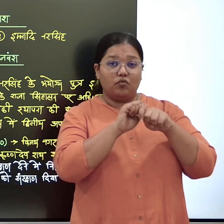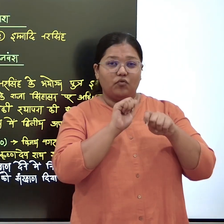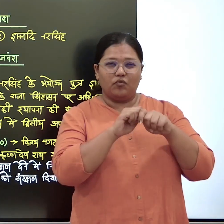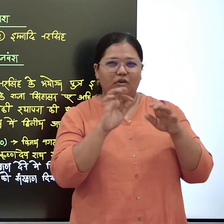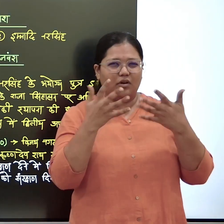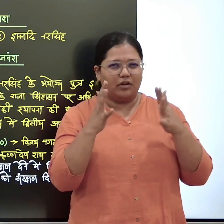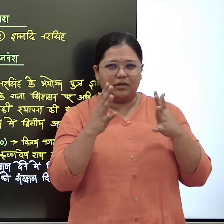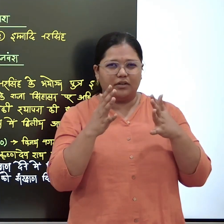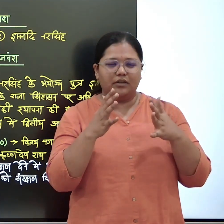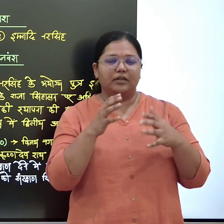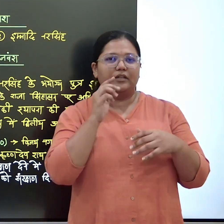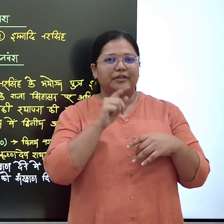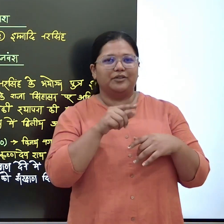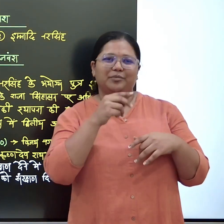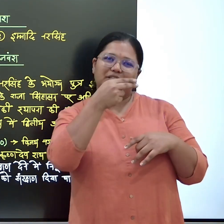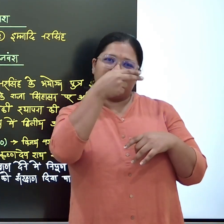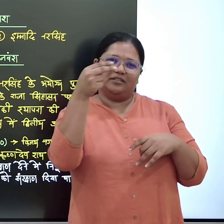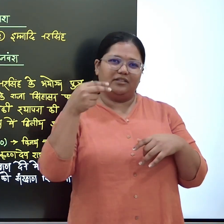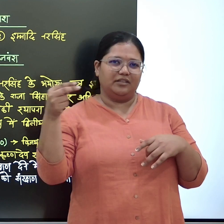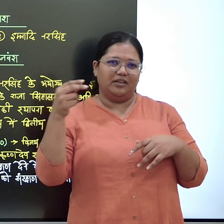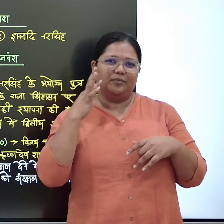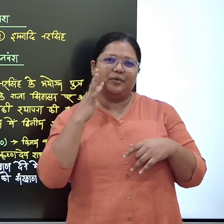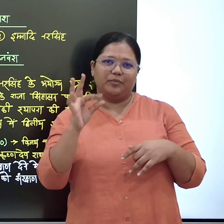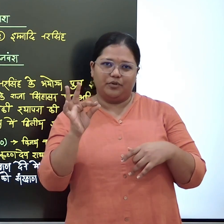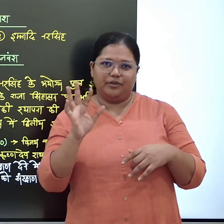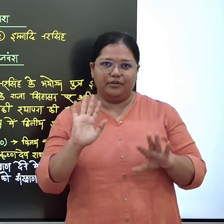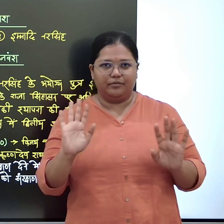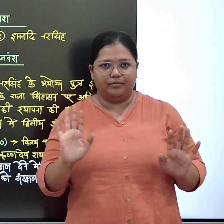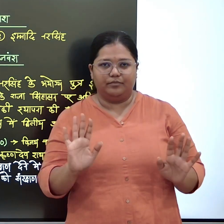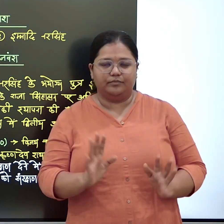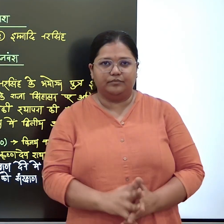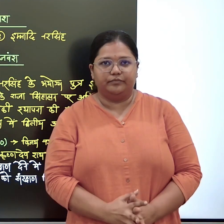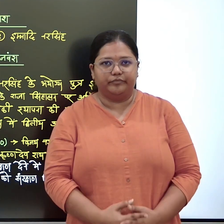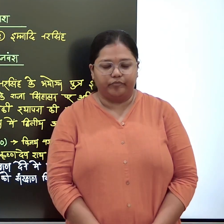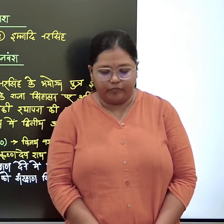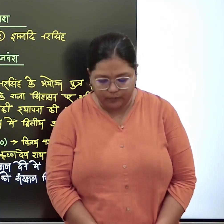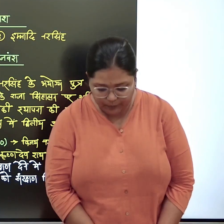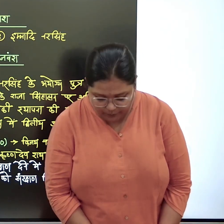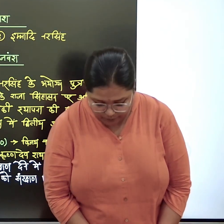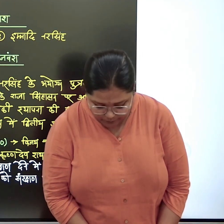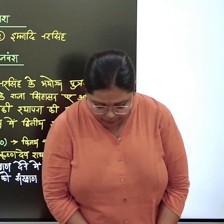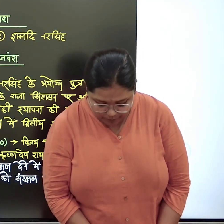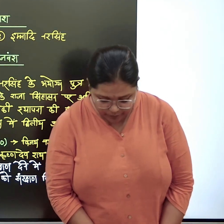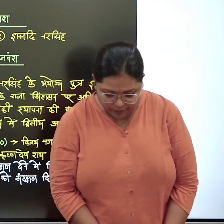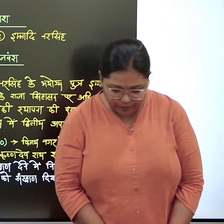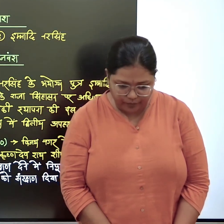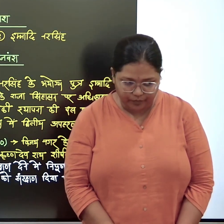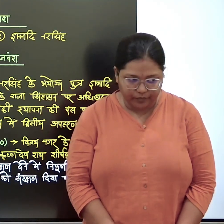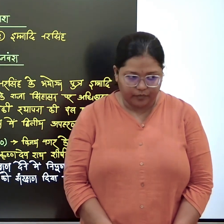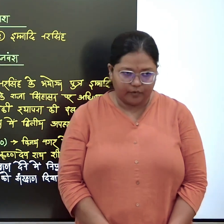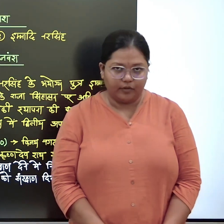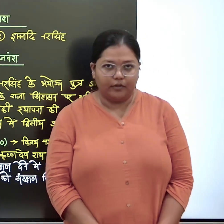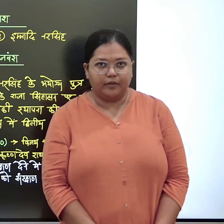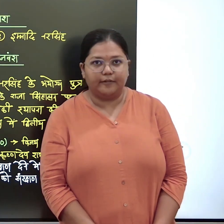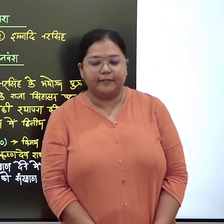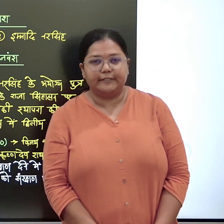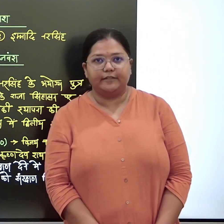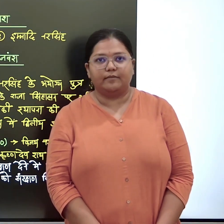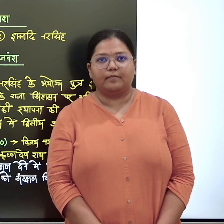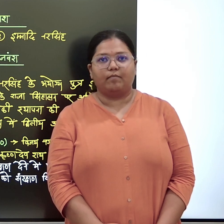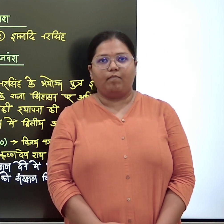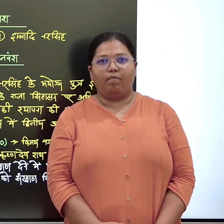नहीं, तो हम सिर्फ नाम जान लेते हैं क्या क्या नाम है। ठीक, तो सुलूव राजवंश में पहला लिखो